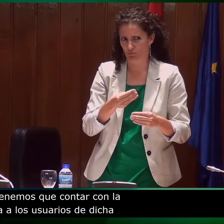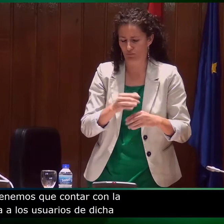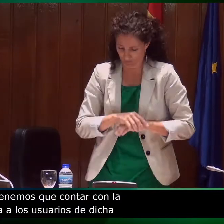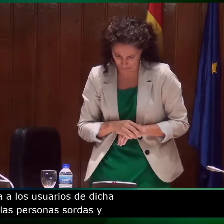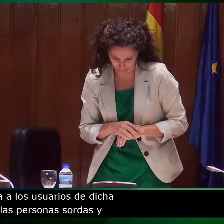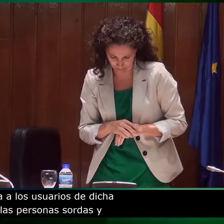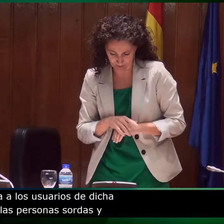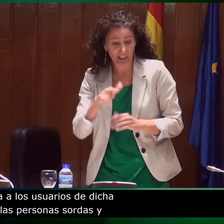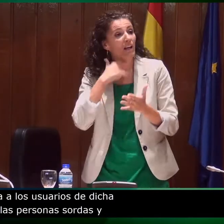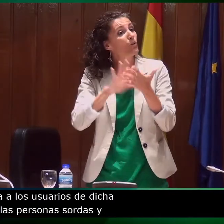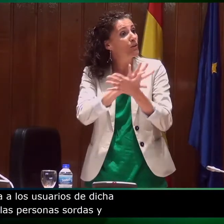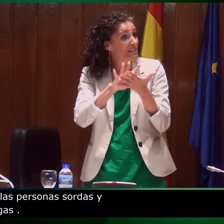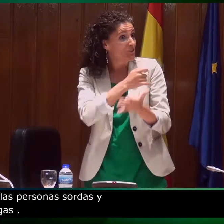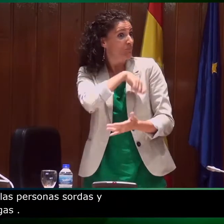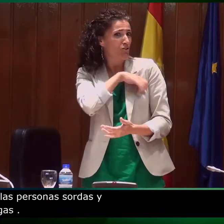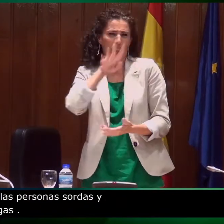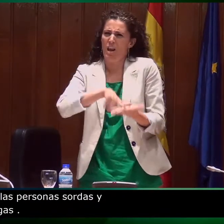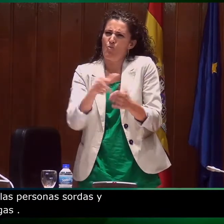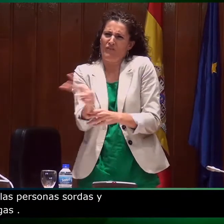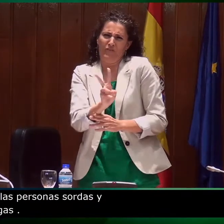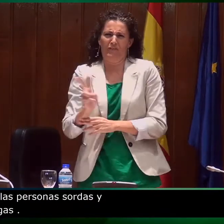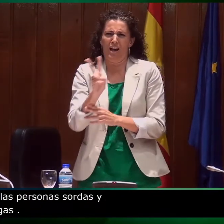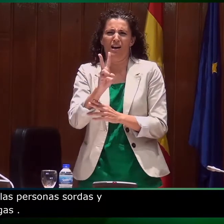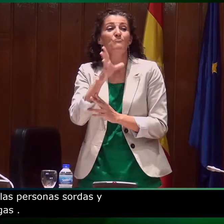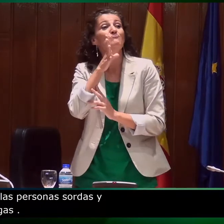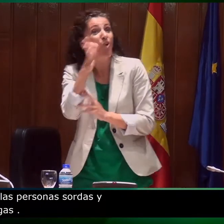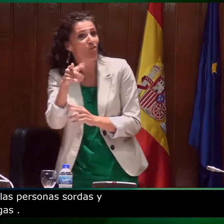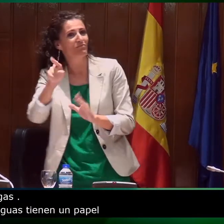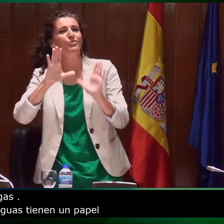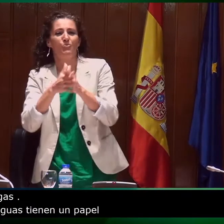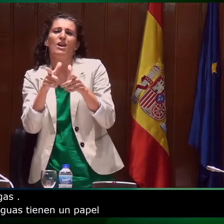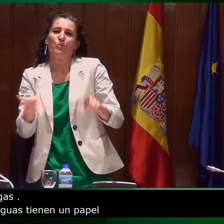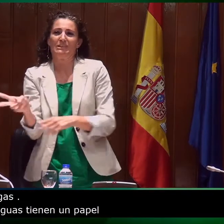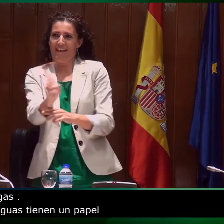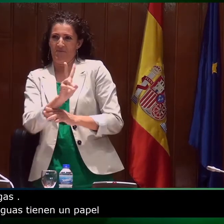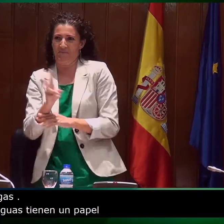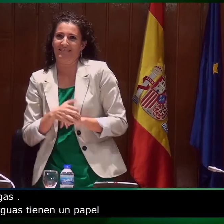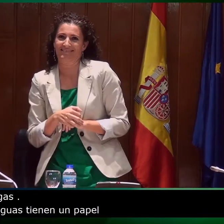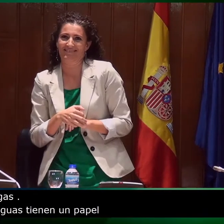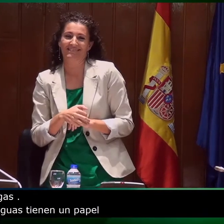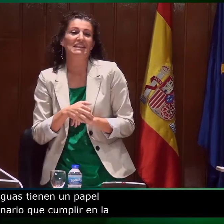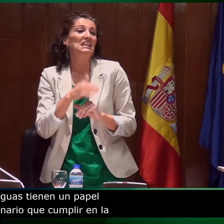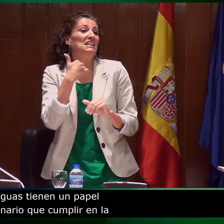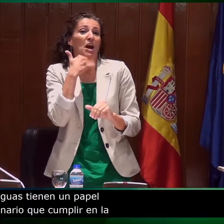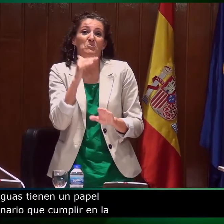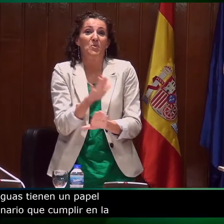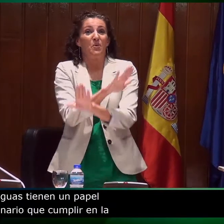son lo que la comunidad lingüística hace con ellas la lengua de signos española es una lengua viva porque su comunidad lingüística